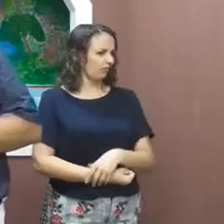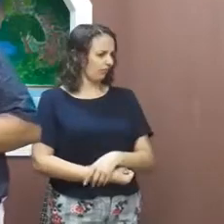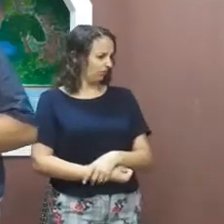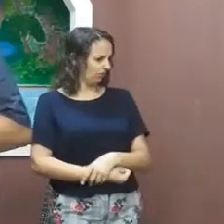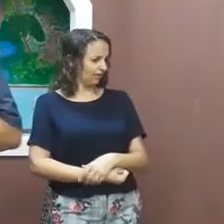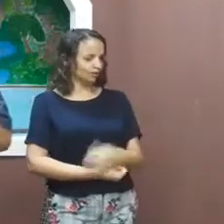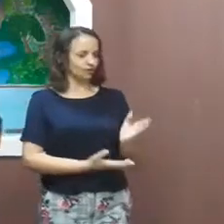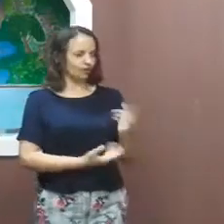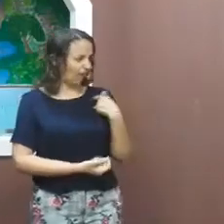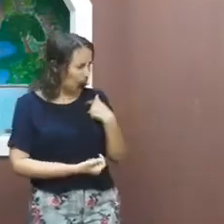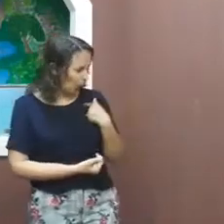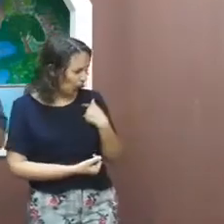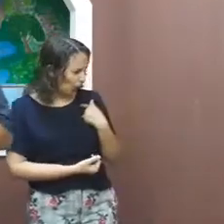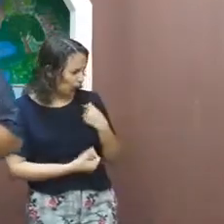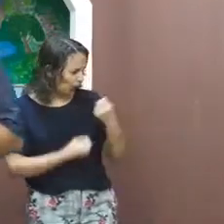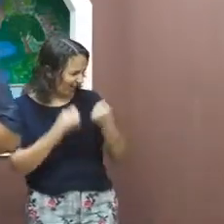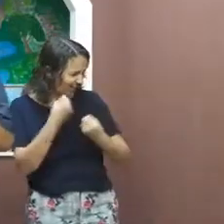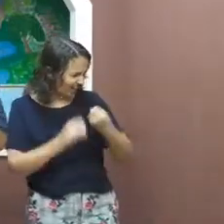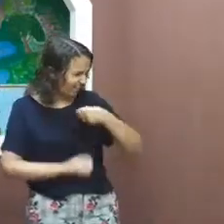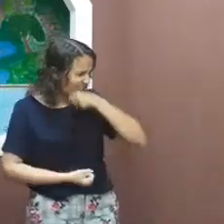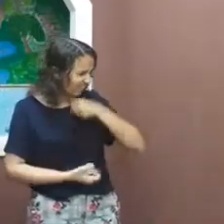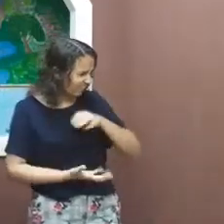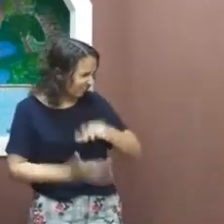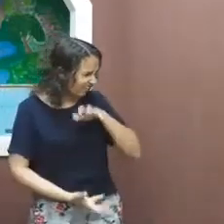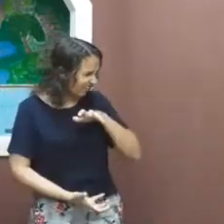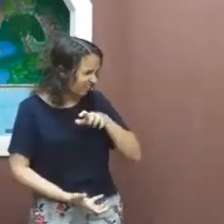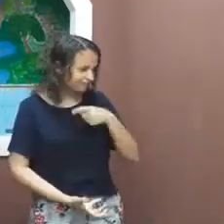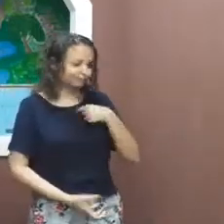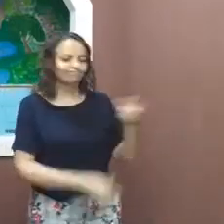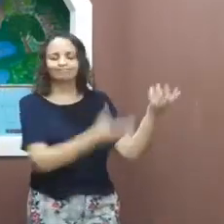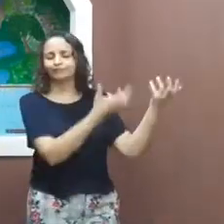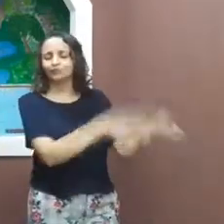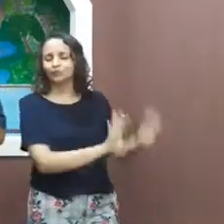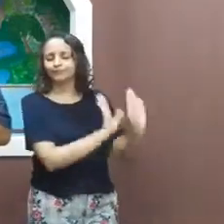Repare, vou mandar a pé. Comprou o seu carro?